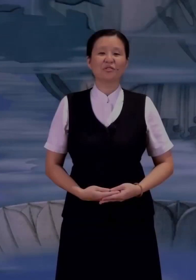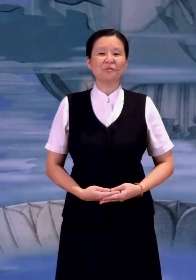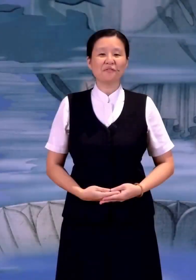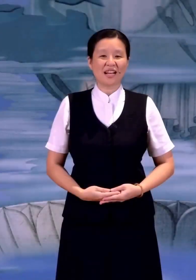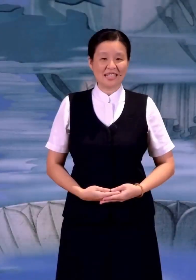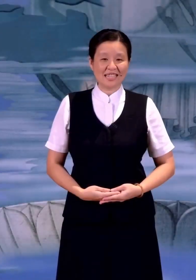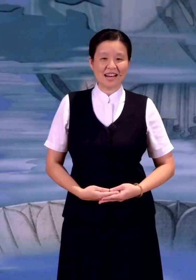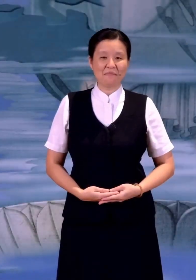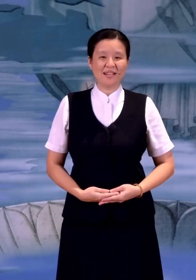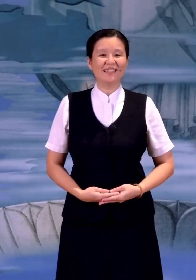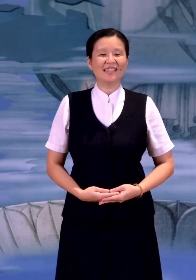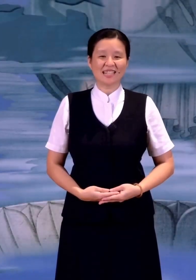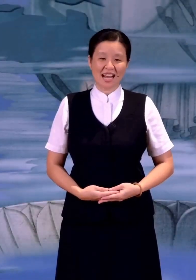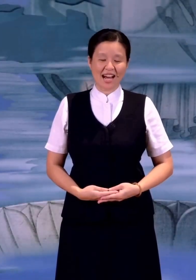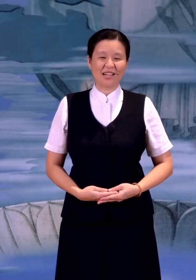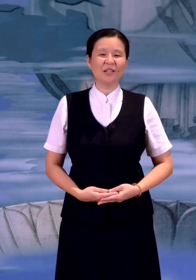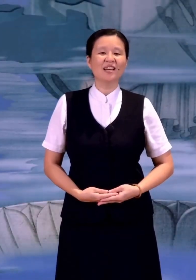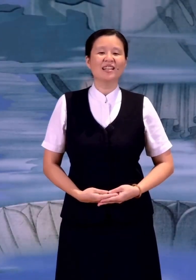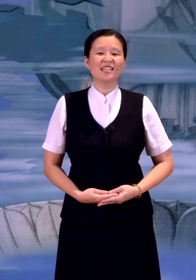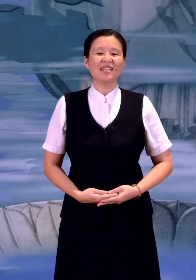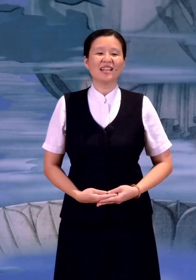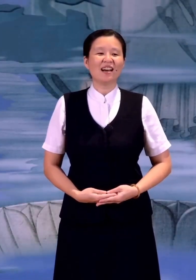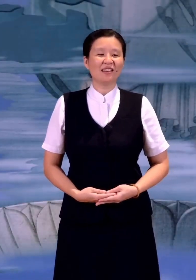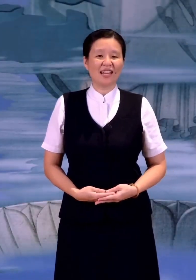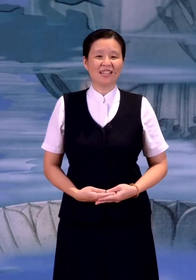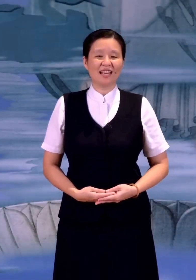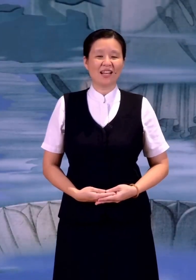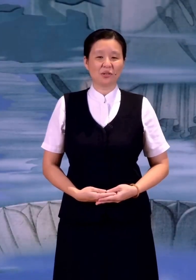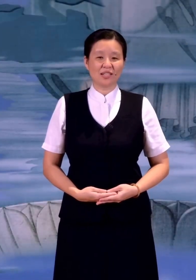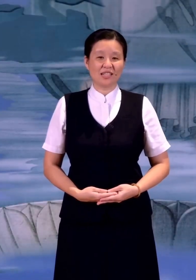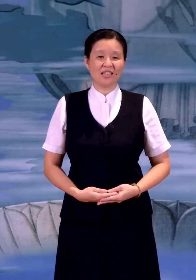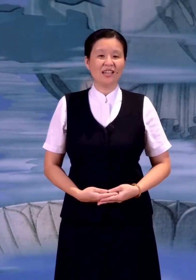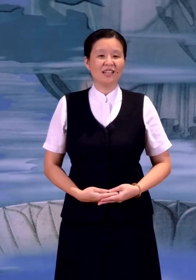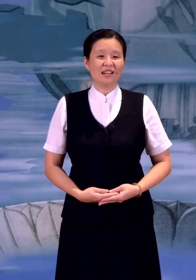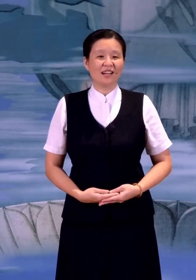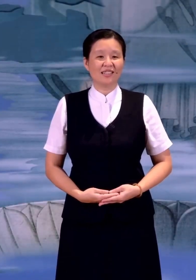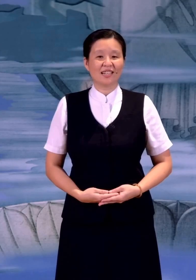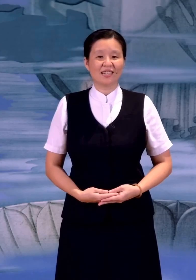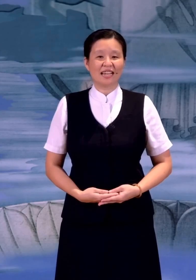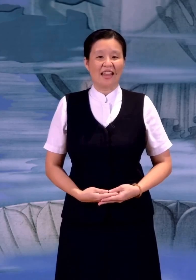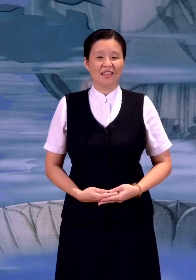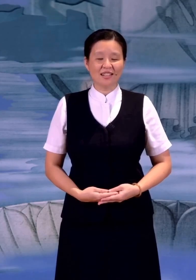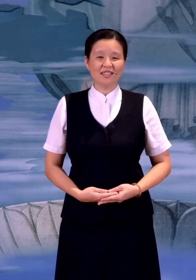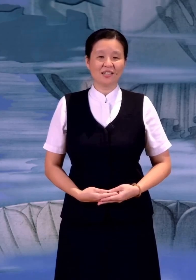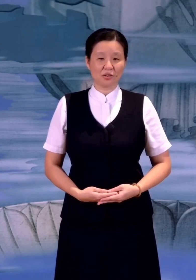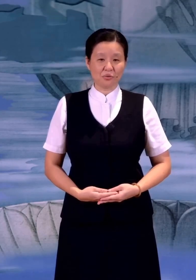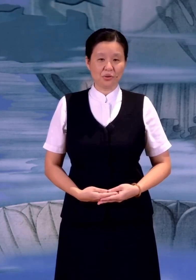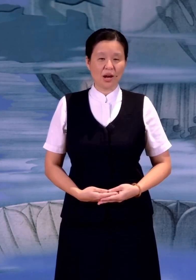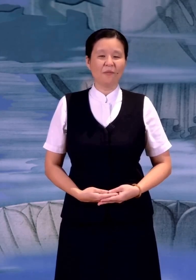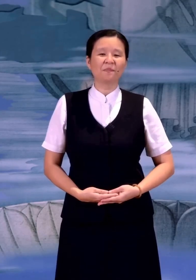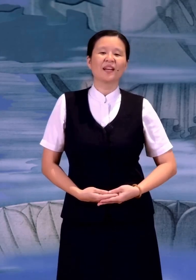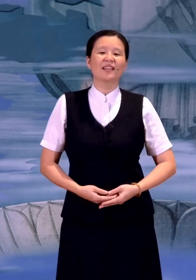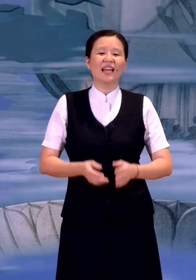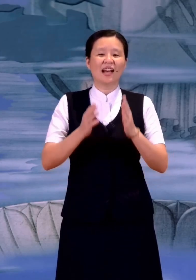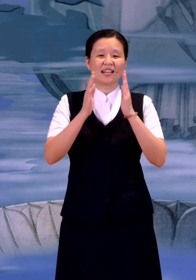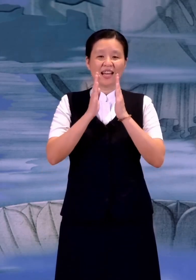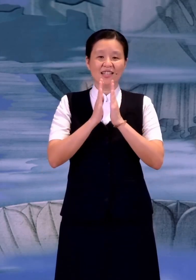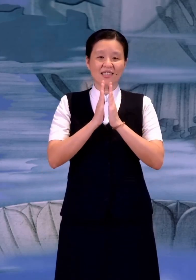诸位法亲家人们，大家好！今天要来跟大家学习这个感恩的手语哈。那感恩这样